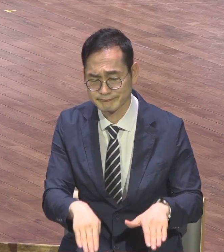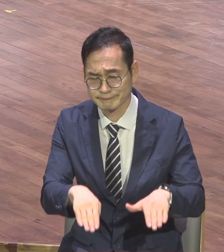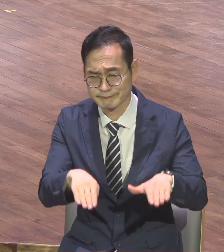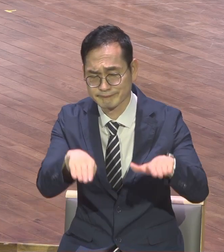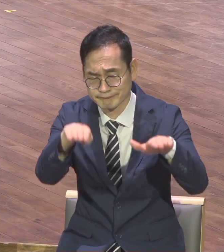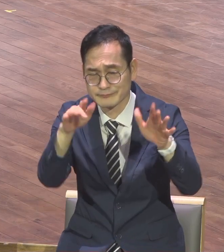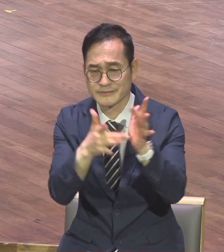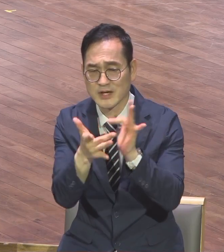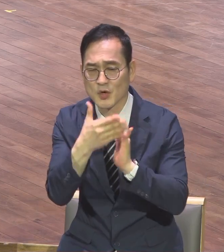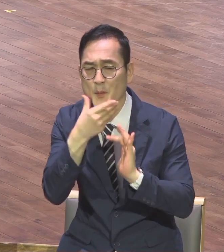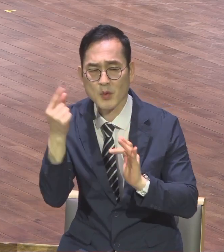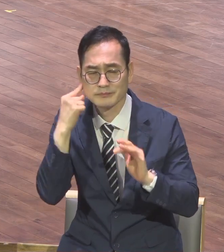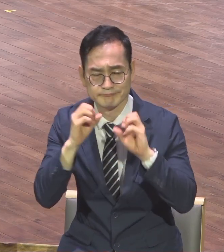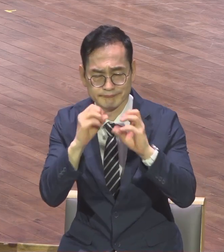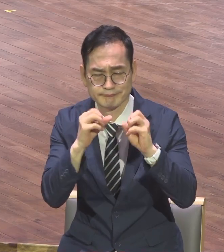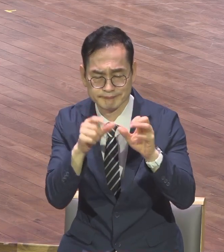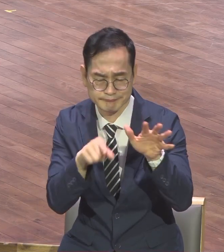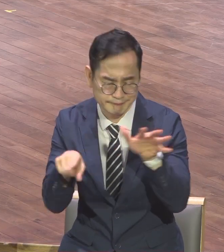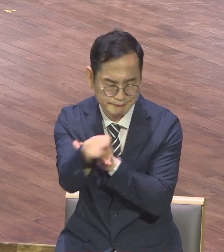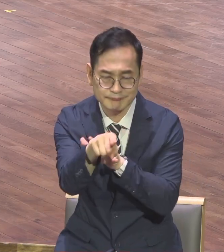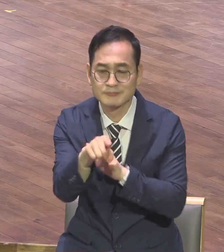것입니다.